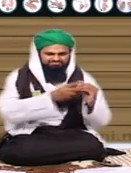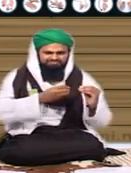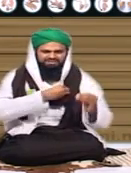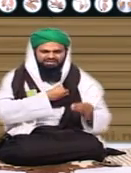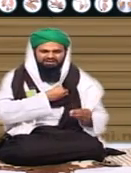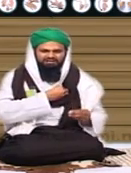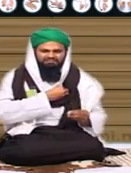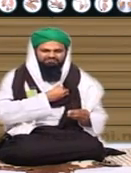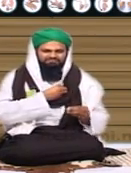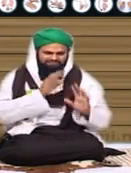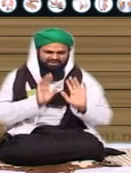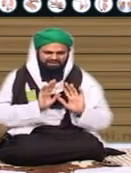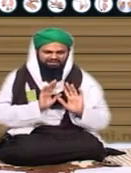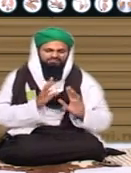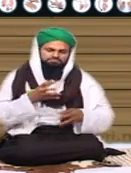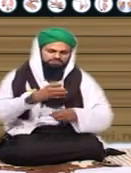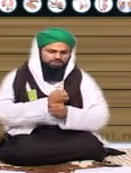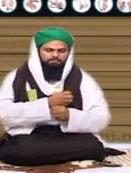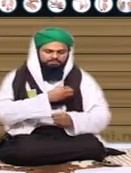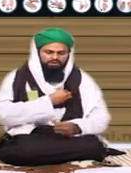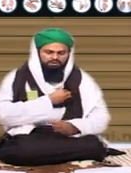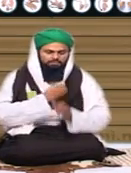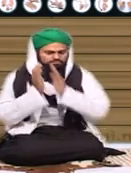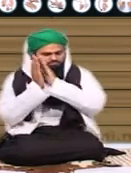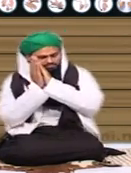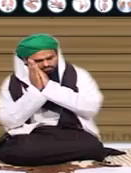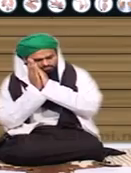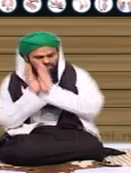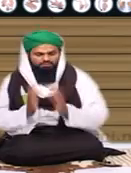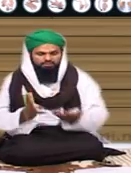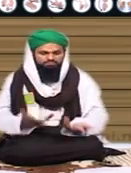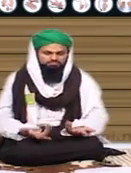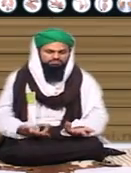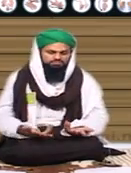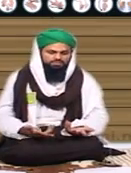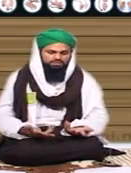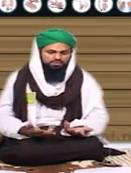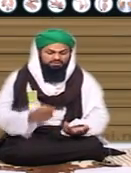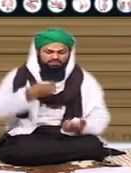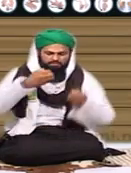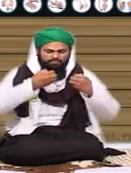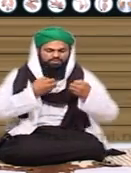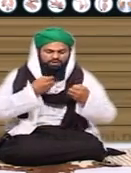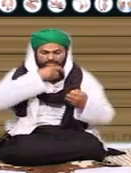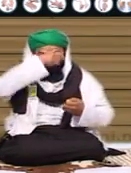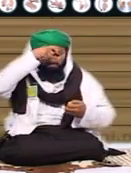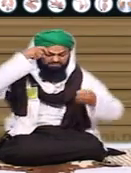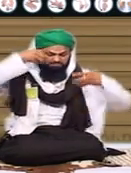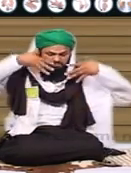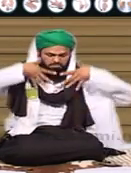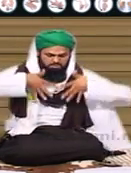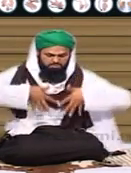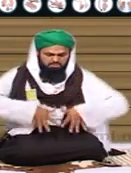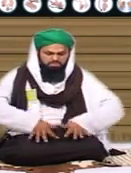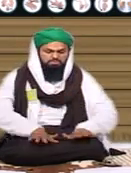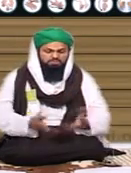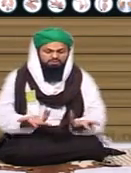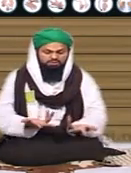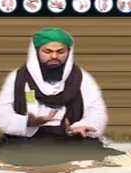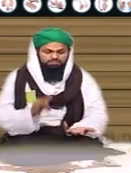ہے آپ کو کتنی تکلیف ہوتی ہے, مجھے کتنی تکلیف ہوتی ہے. ہم سو نہیں, پسینے کے ریلے جا رہے